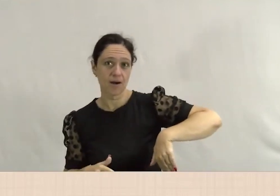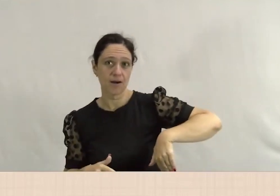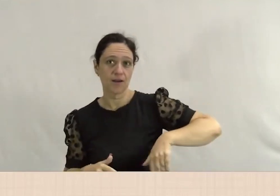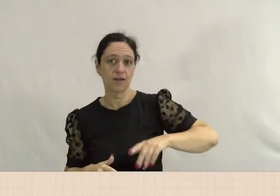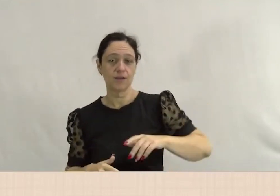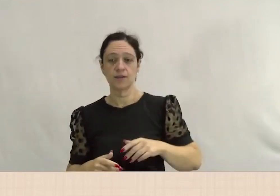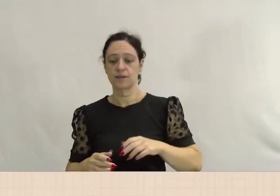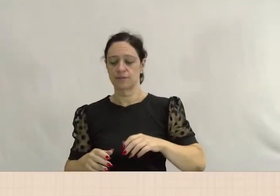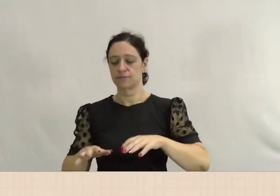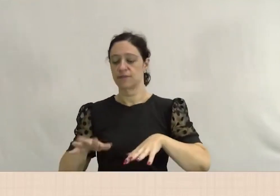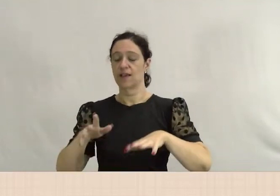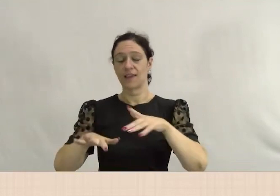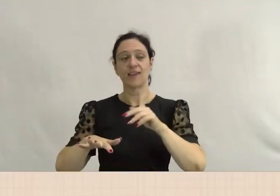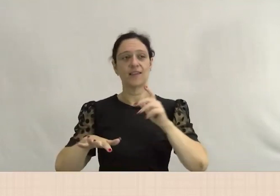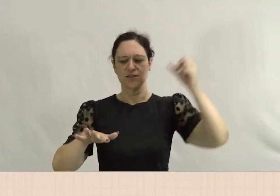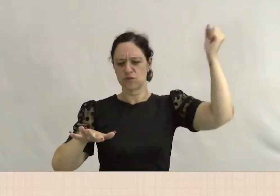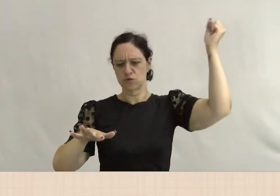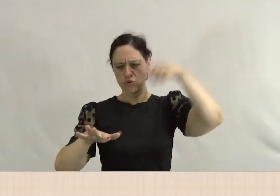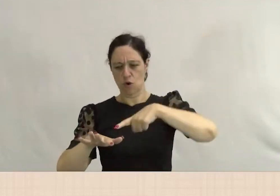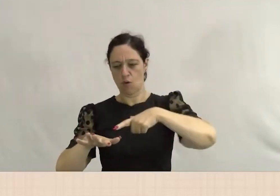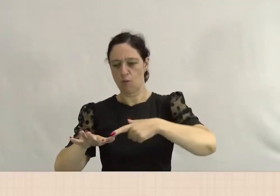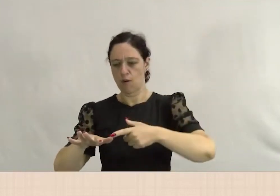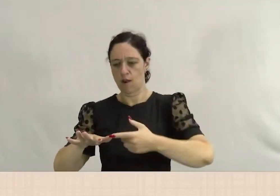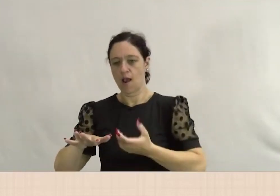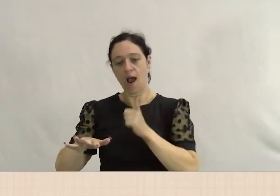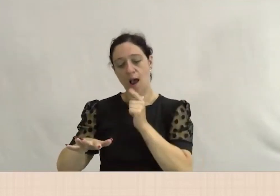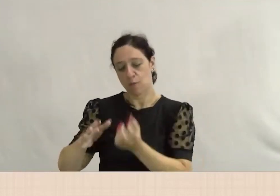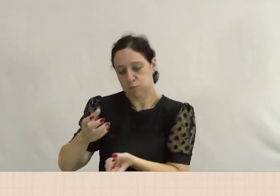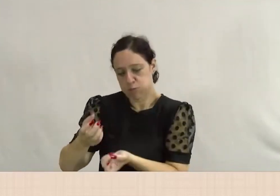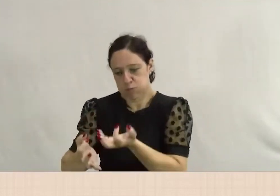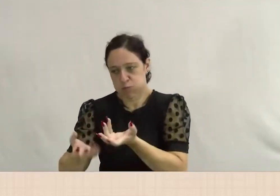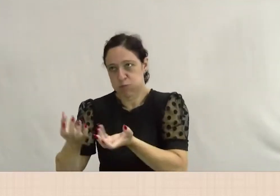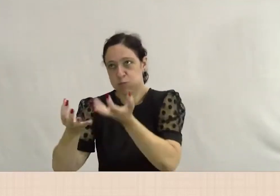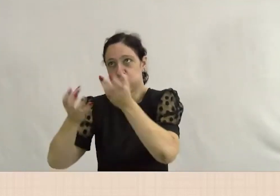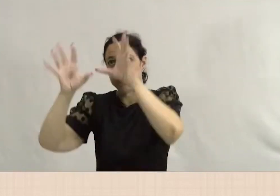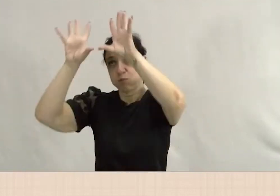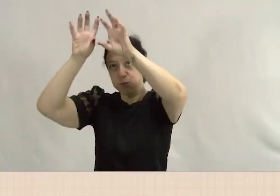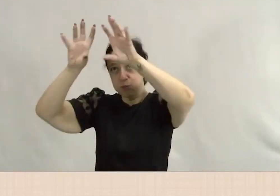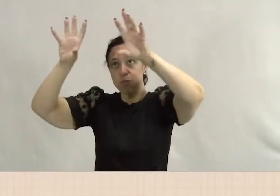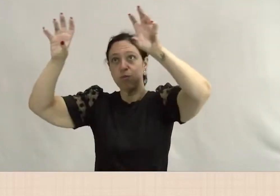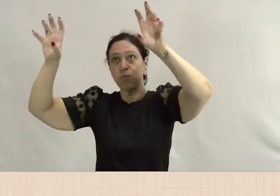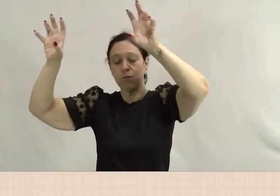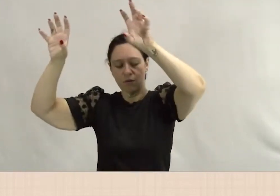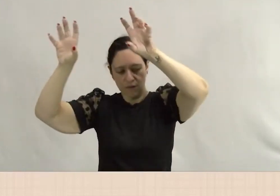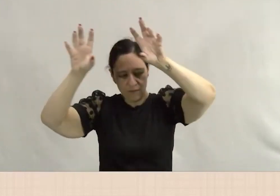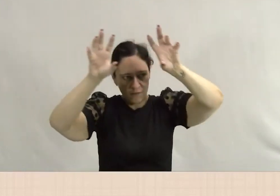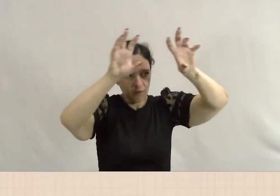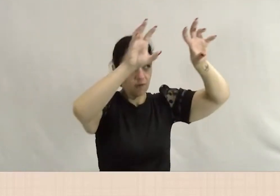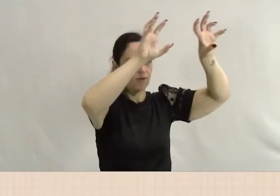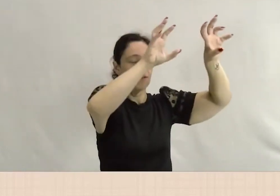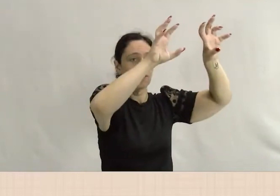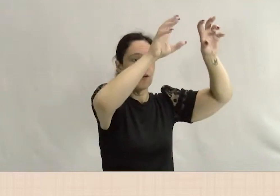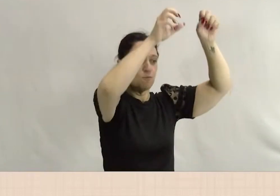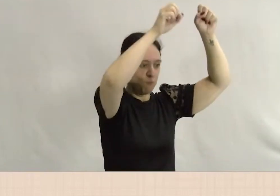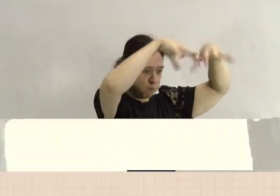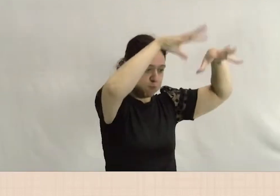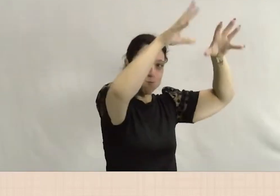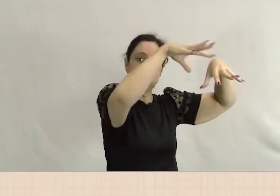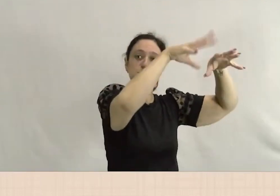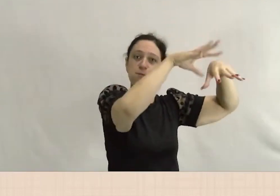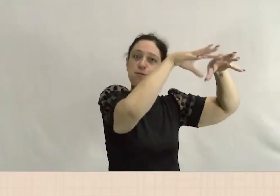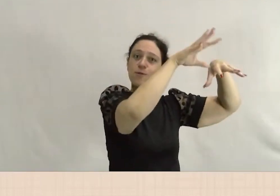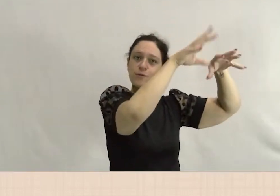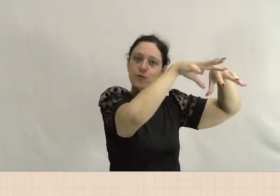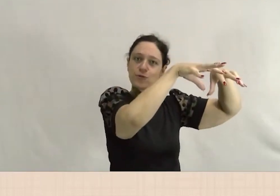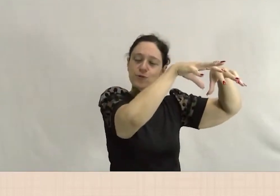potável e sobe e traz para o continente como chuva. Todos os rios